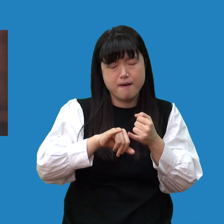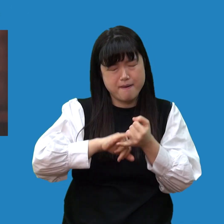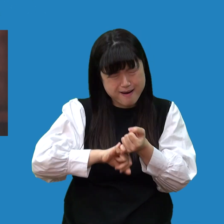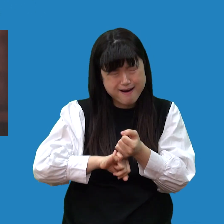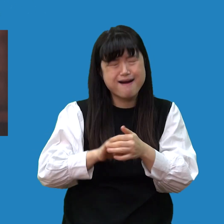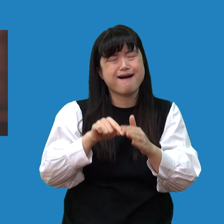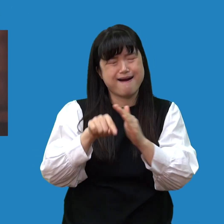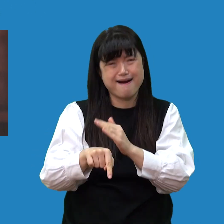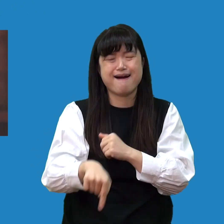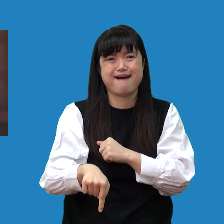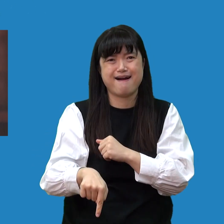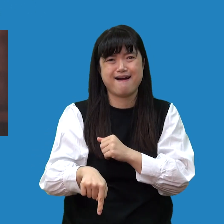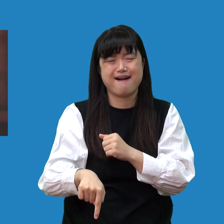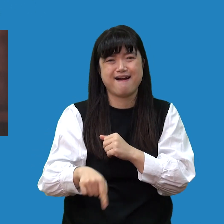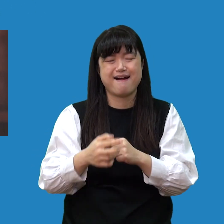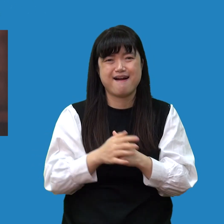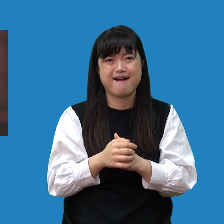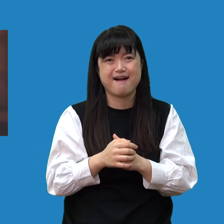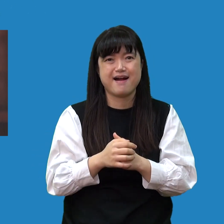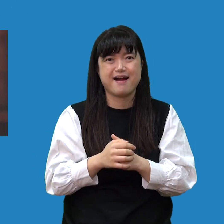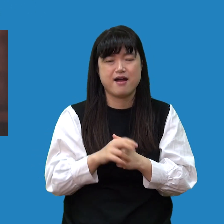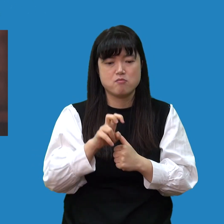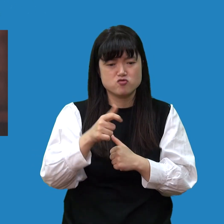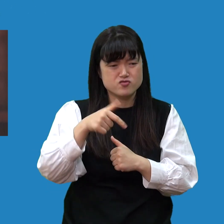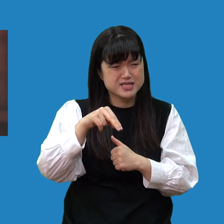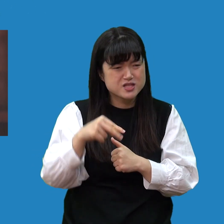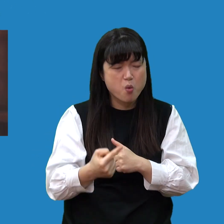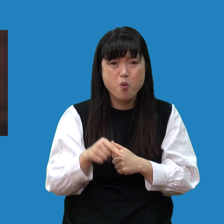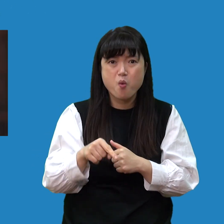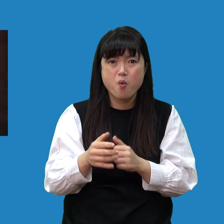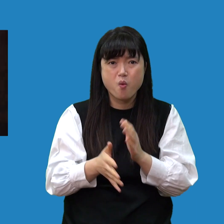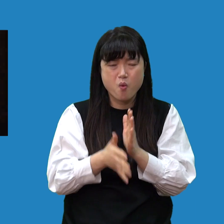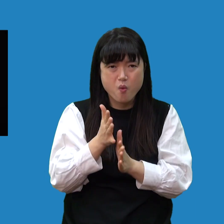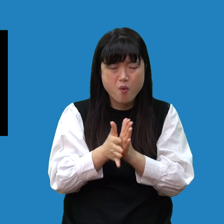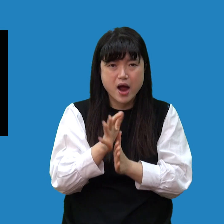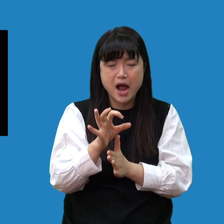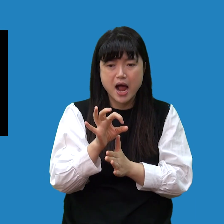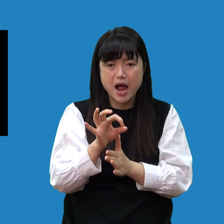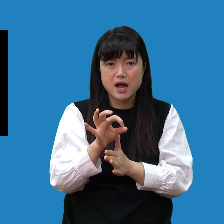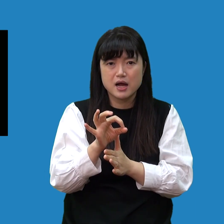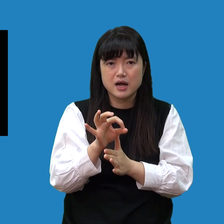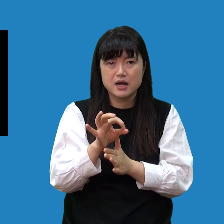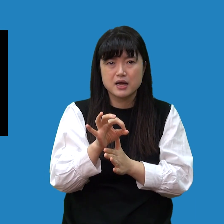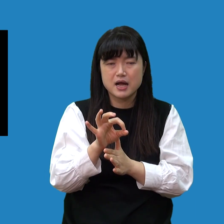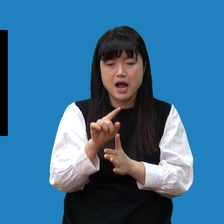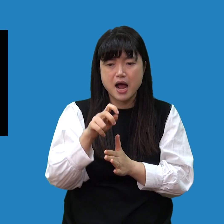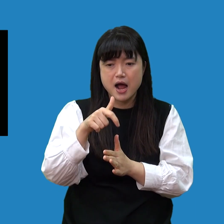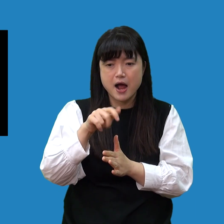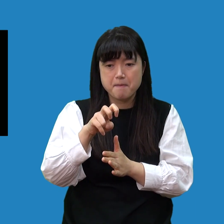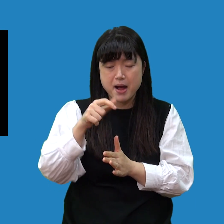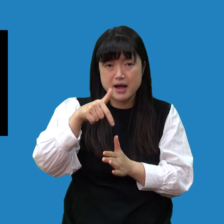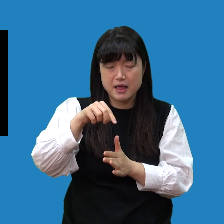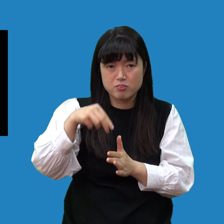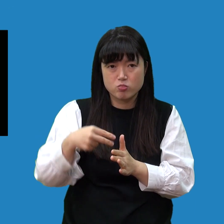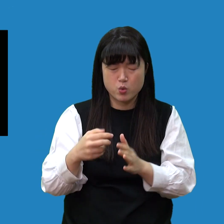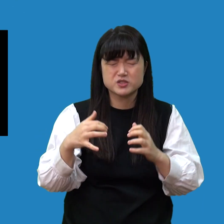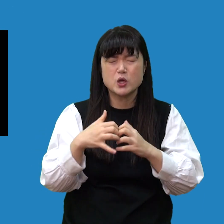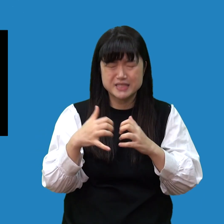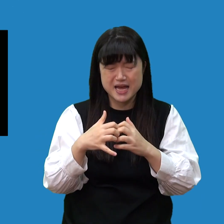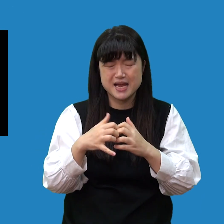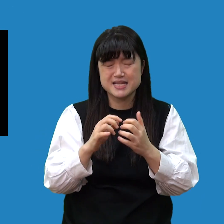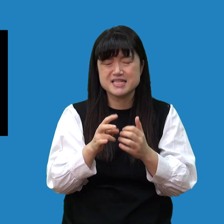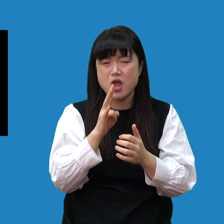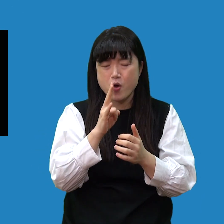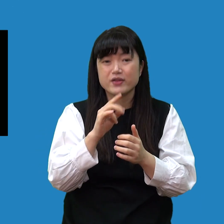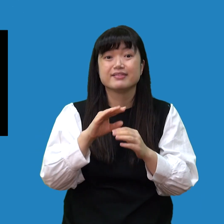반드시 무깃도를 순례하게 됩니다. 무깃도는 아마겟돈 전쟁으로 예언된 땅이라고도 그러지만 그것만이